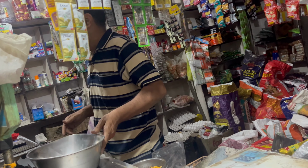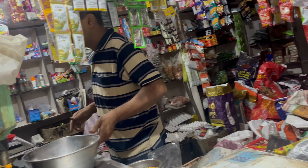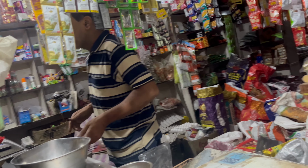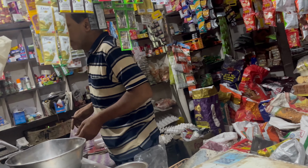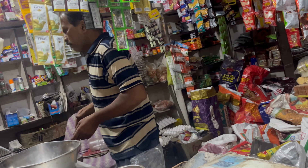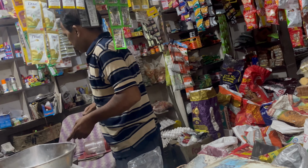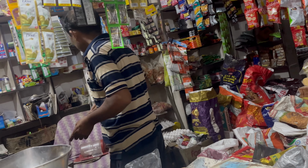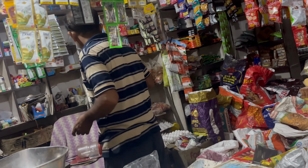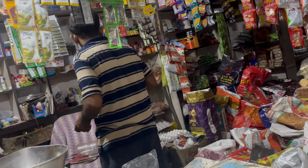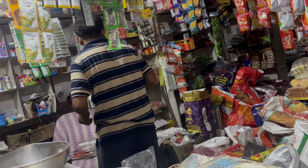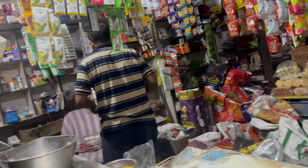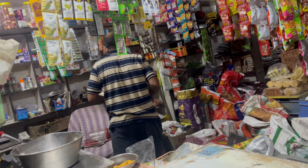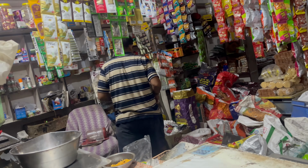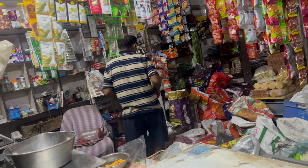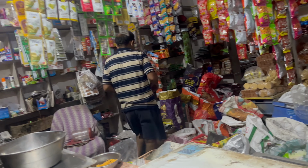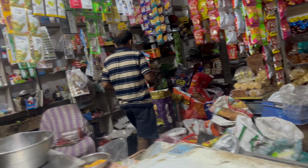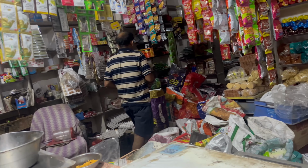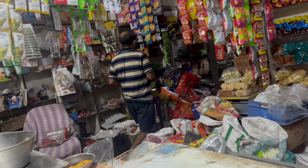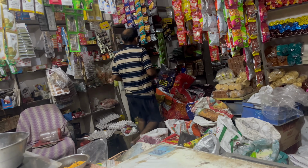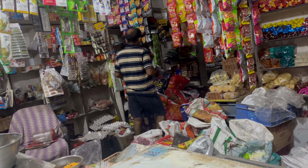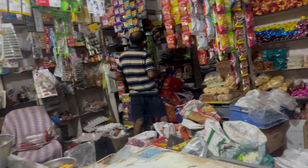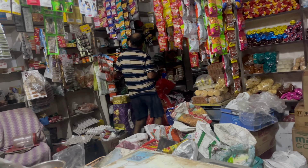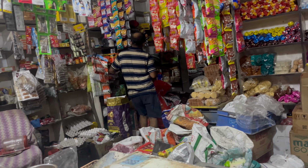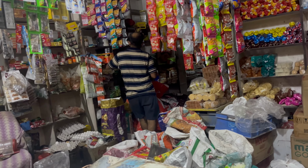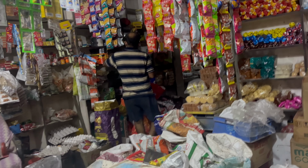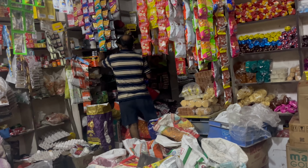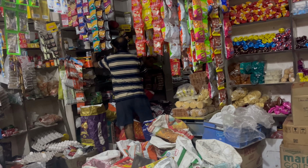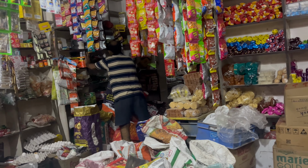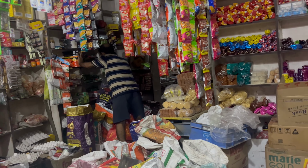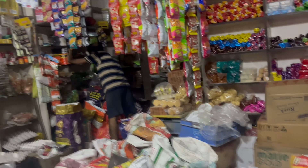चिल्ला क्यों रहे हो तो तुम, आराम से नहीं बोल सकते बच्चों से है,